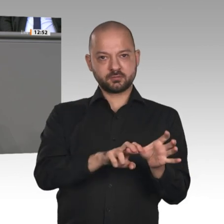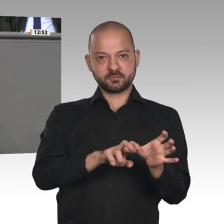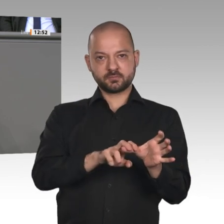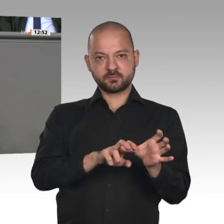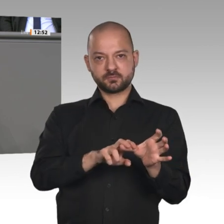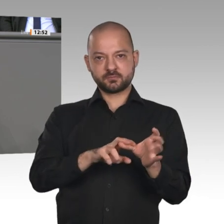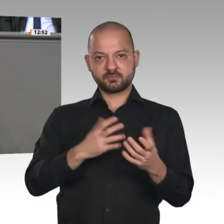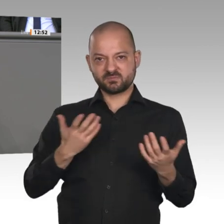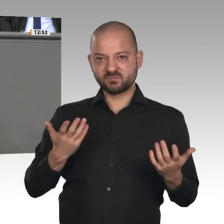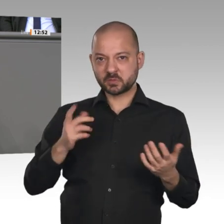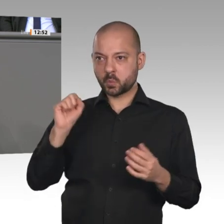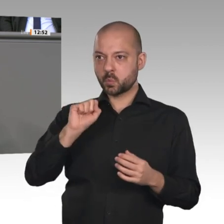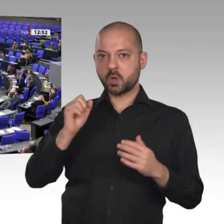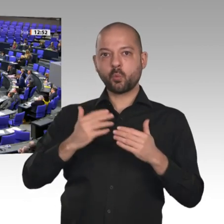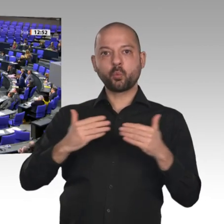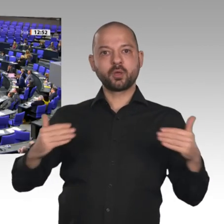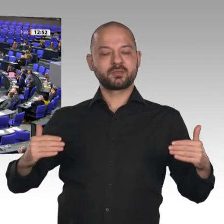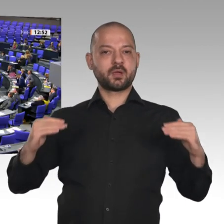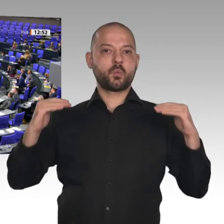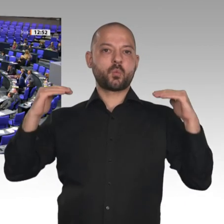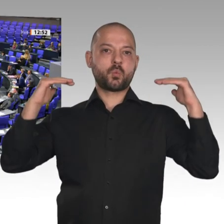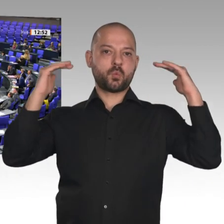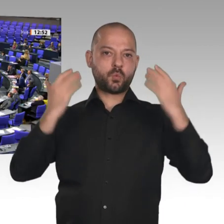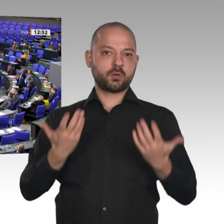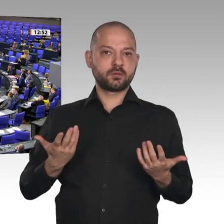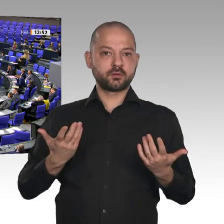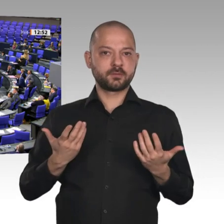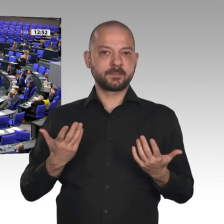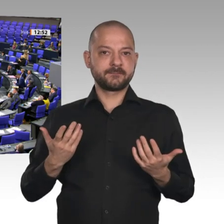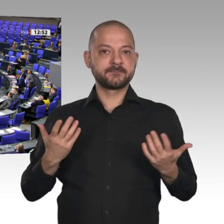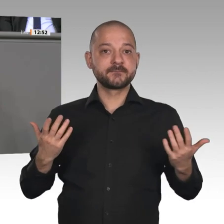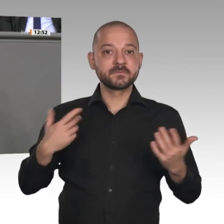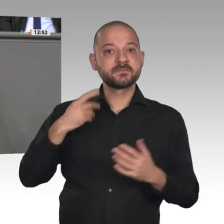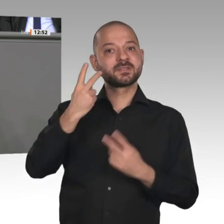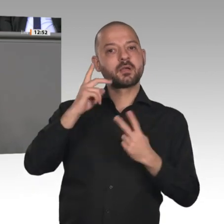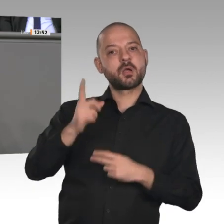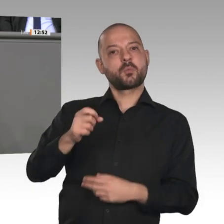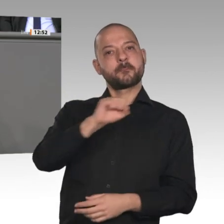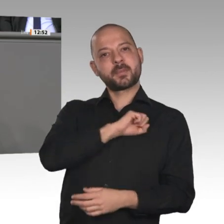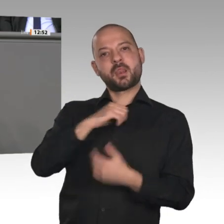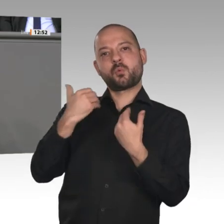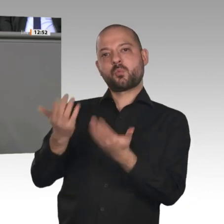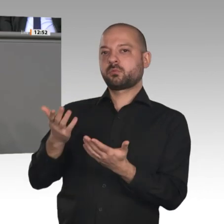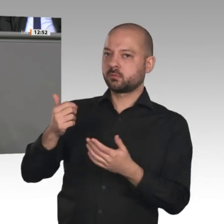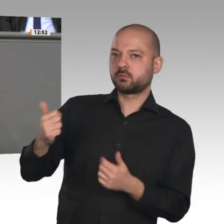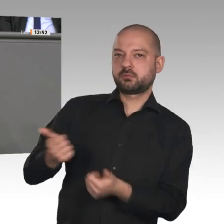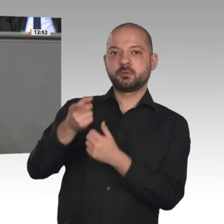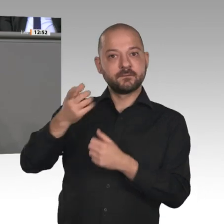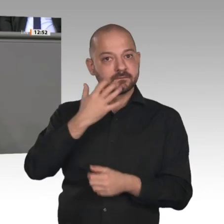bestrafen. Und der Alltag zeigt generell bei Einbürgerungswilligen, dass bei nicht